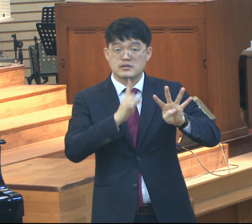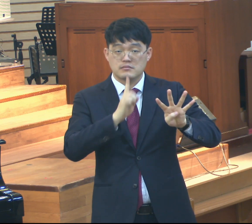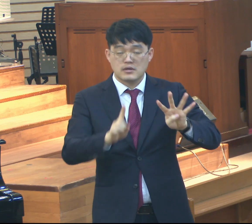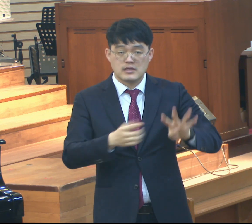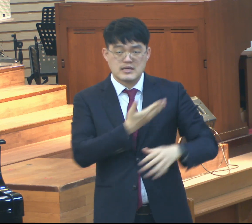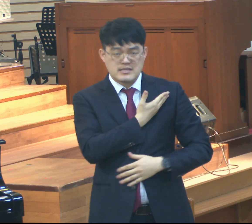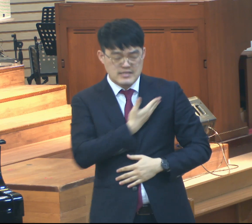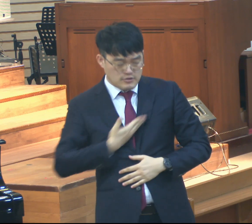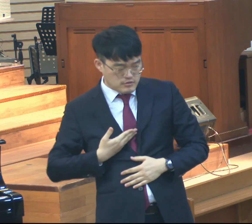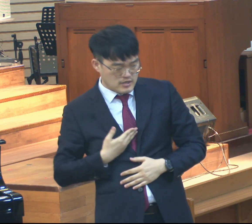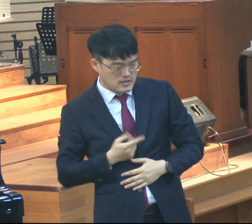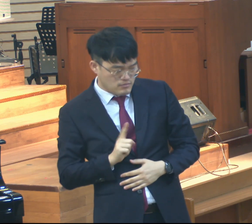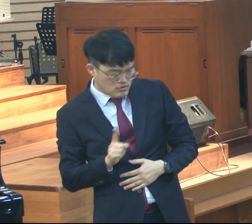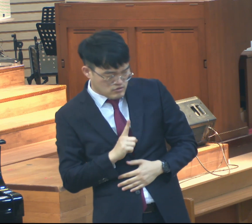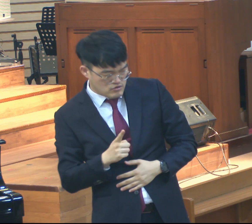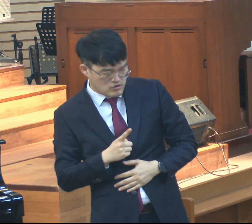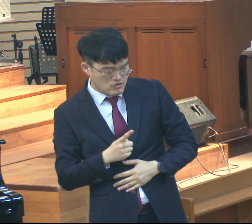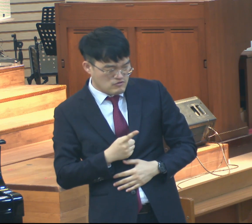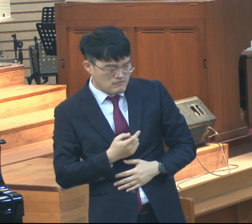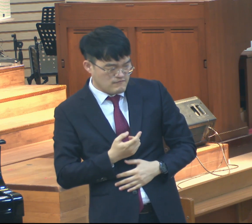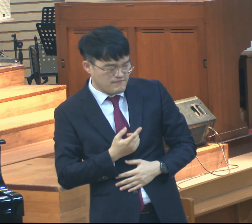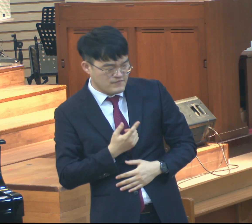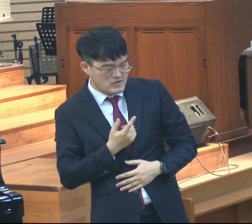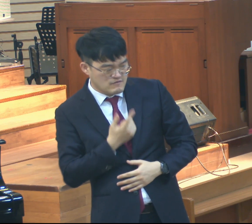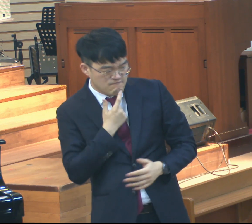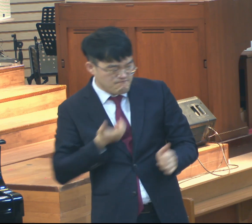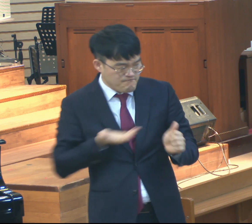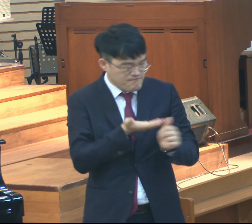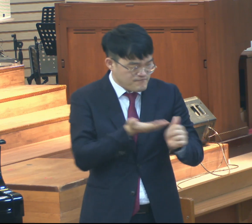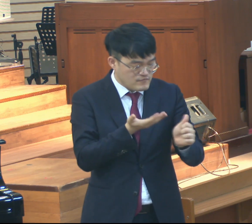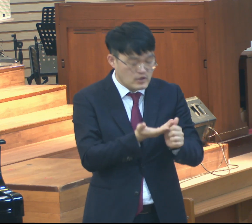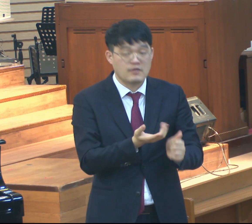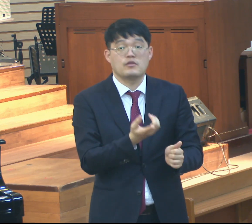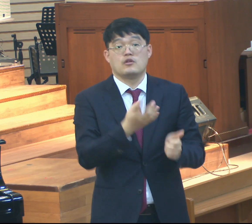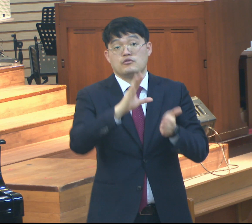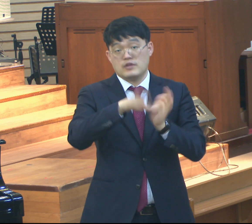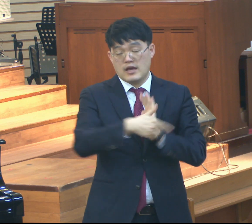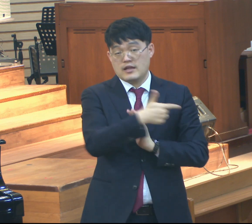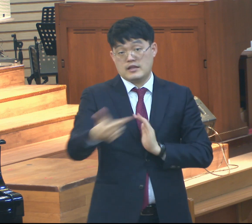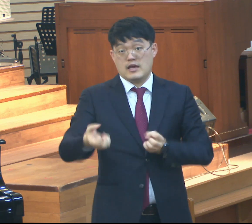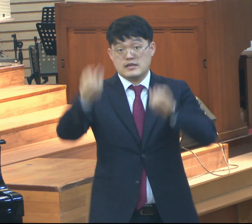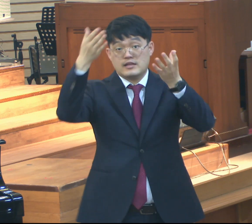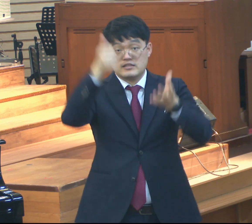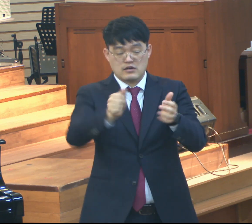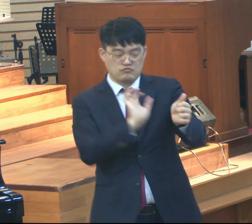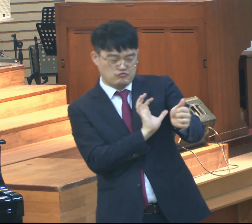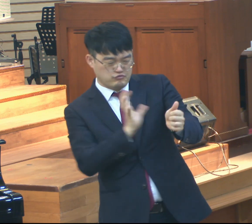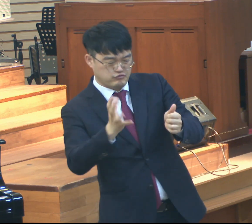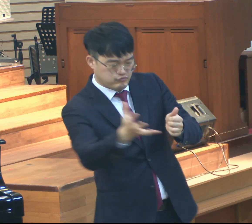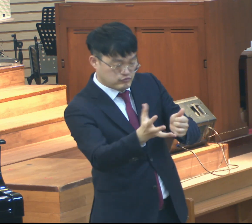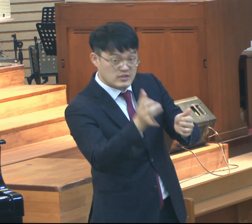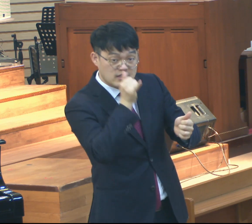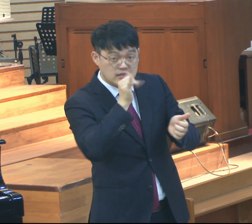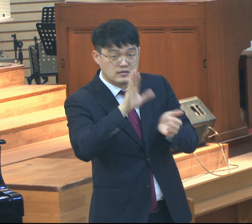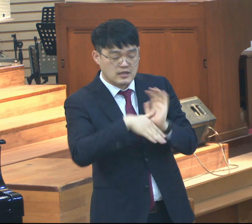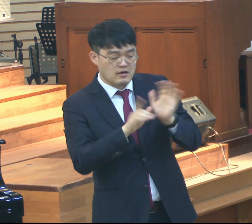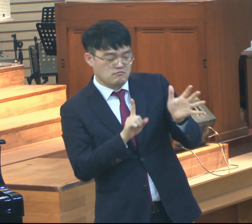공회원들이 모여있는 그 자리에 대제사장들이 쭉 있었는데 제일 앞에 안나스가 또 나오는 것을